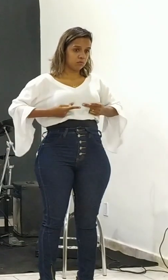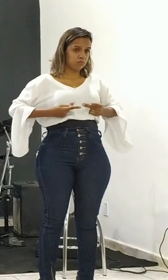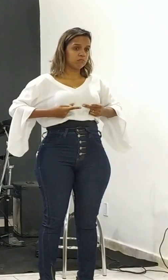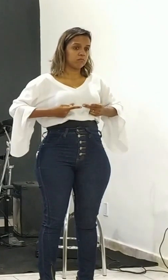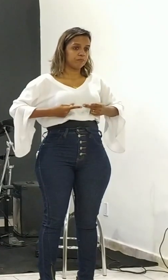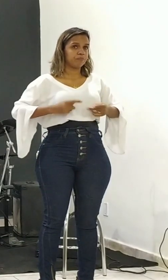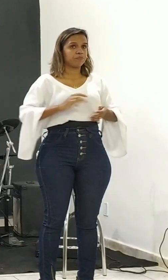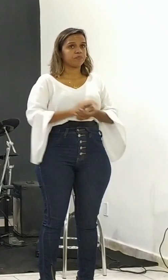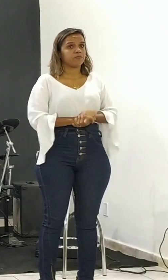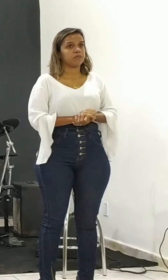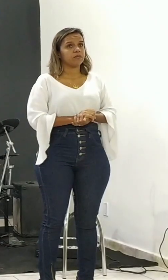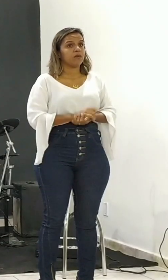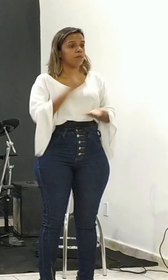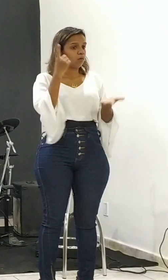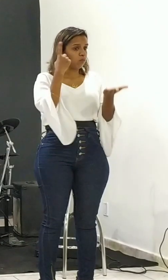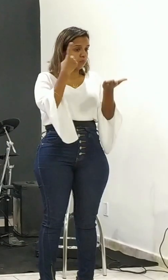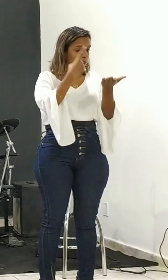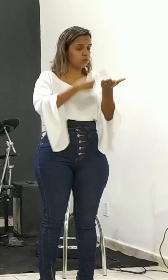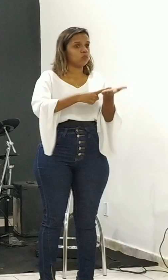cumprir